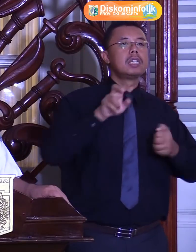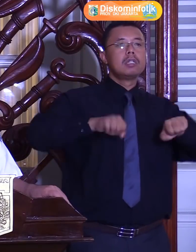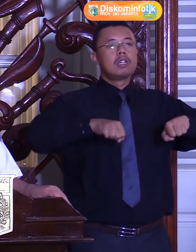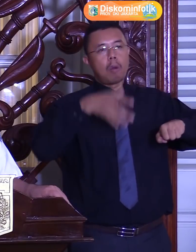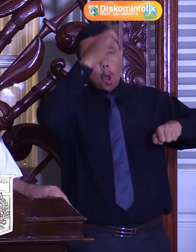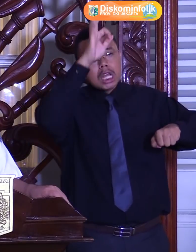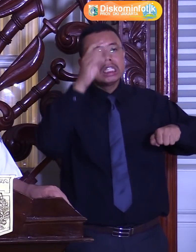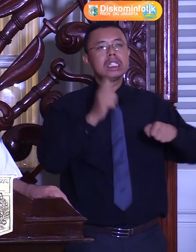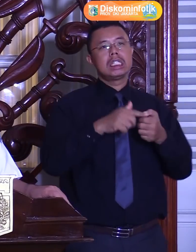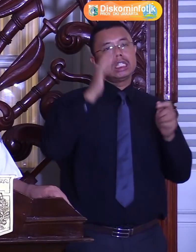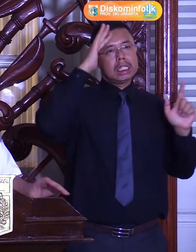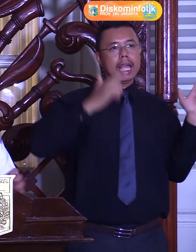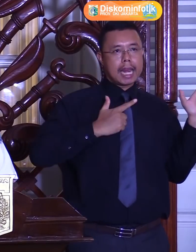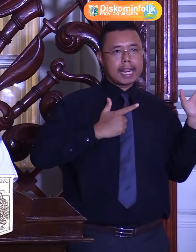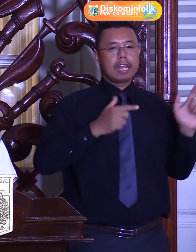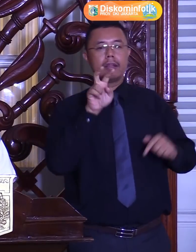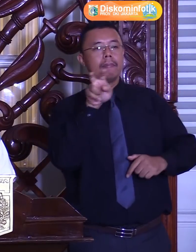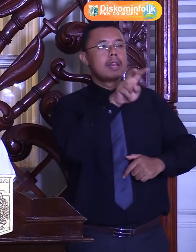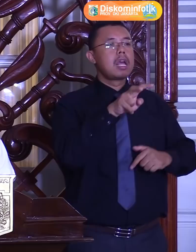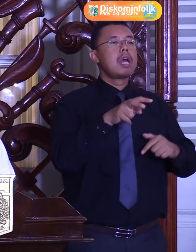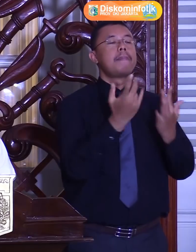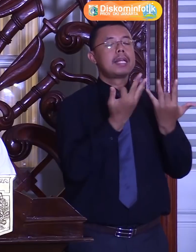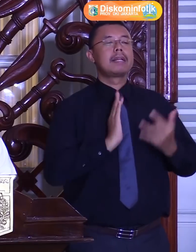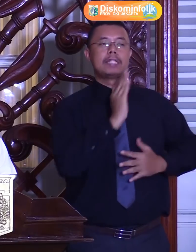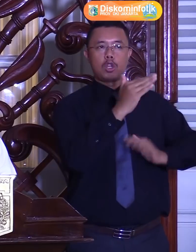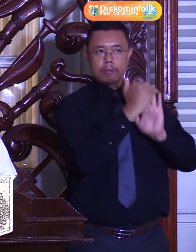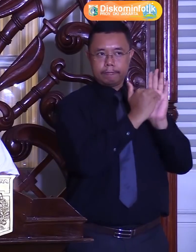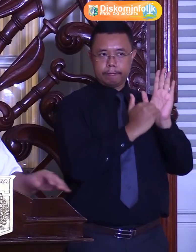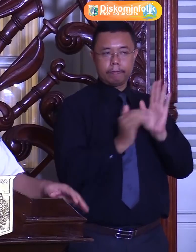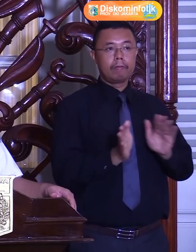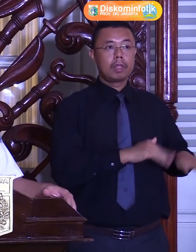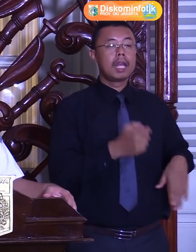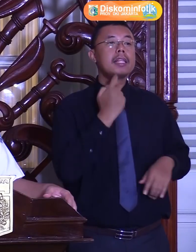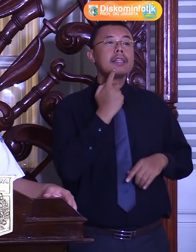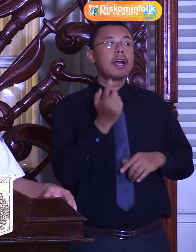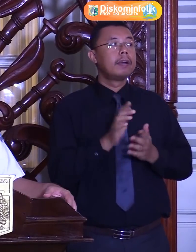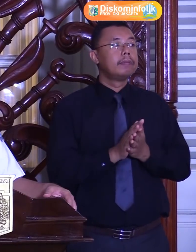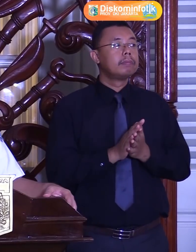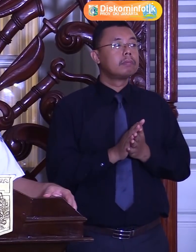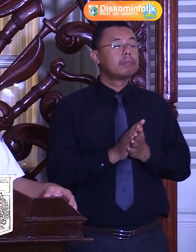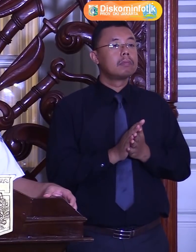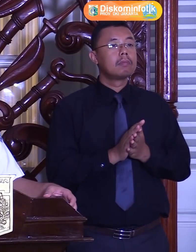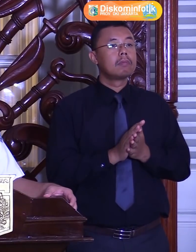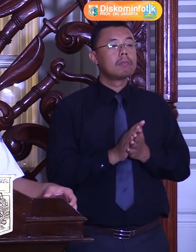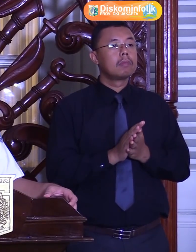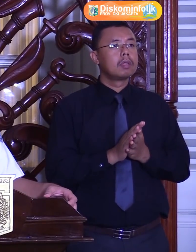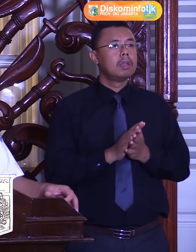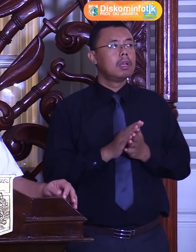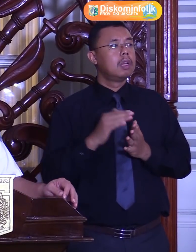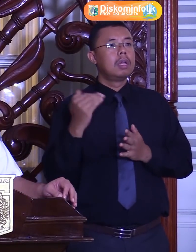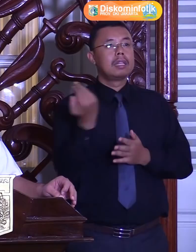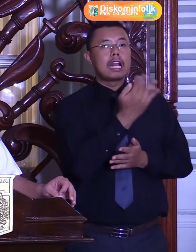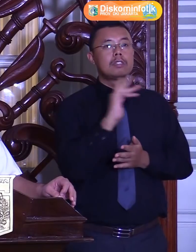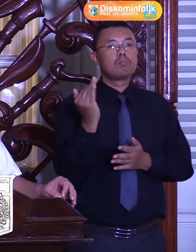dan TNI untuk memastikan bahwa seluruh masyarakat mentaati. Baik, Pak, mengenai transformasi masalnya, Pak, transformasi masalahnya dikurangi